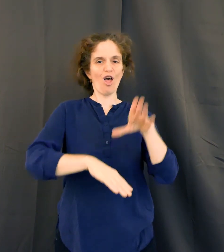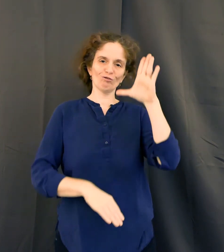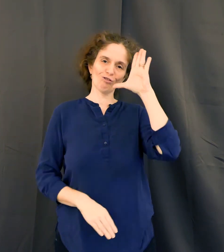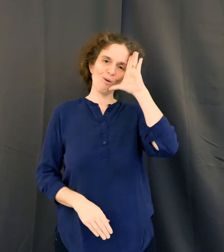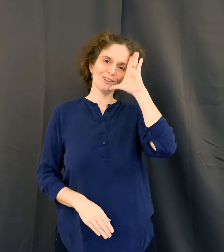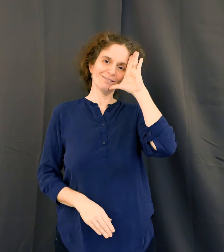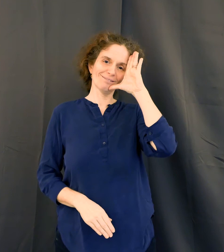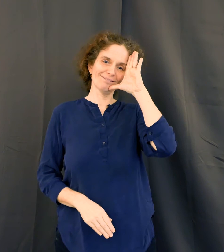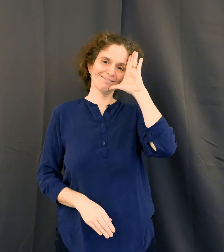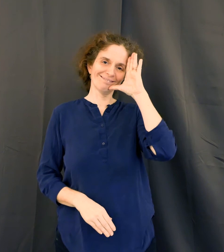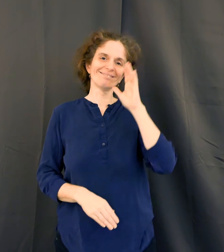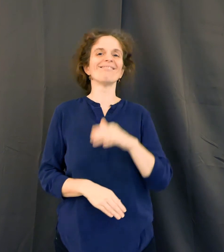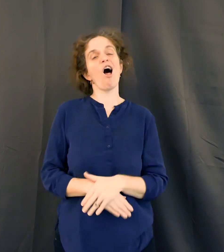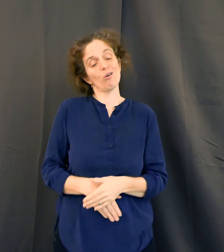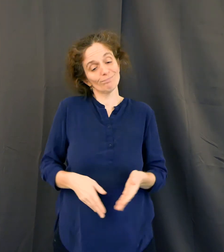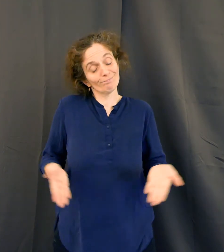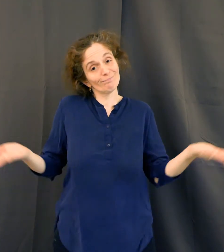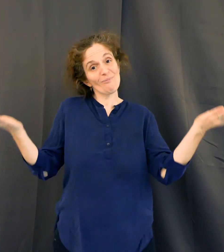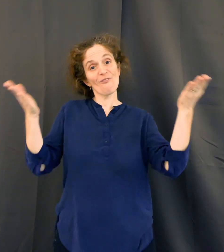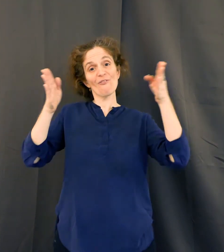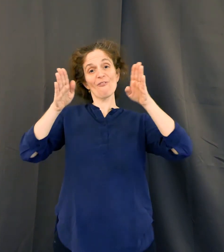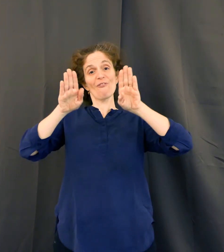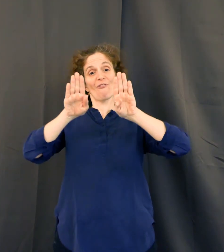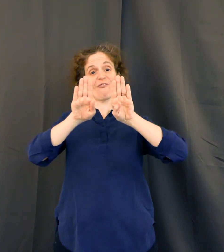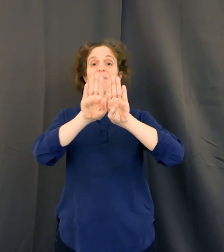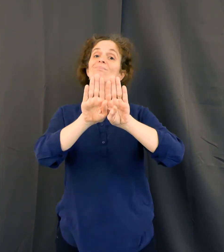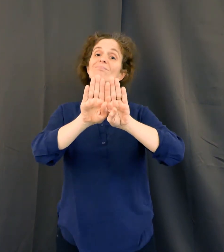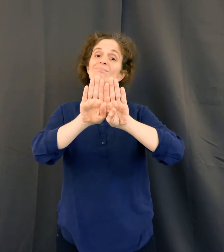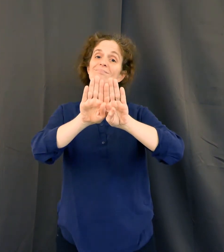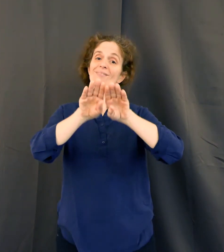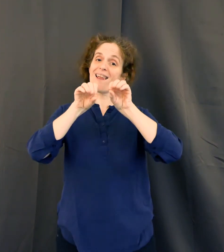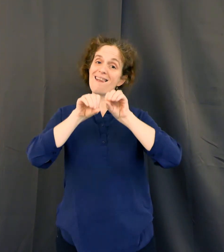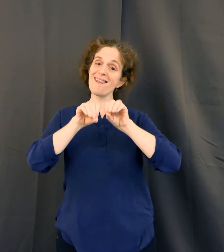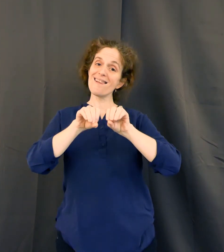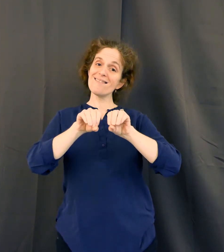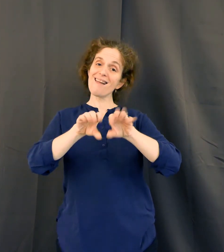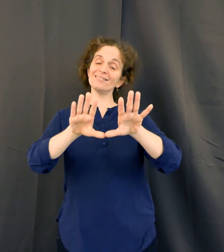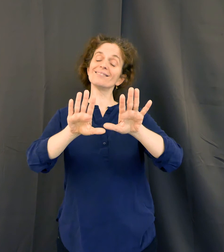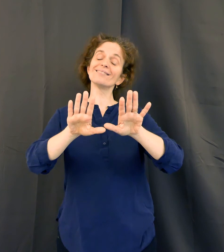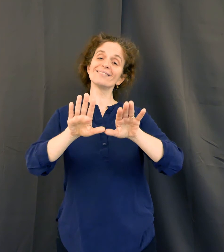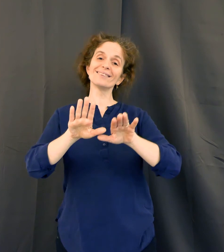Le soir, il est l'heure d'aller se coucher, alors on ferme les portes du salon.